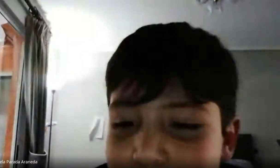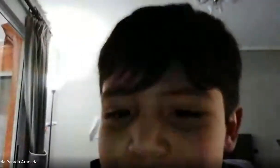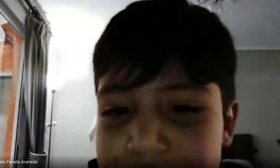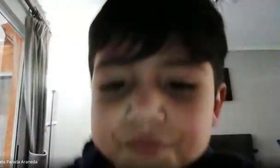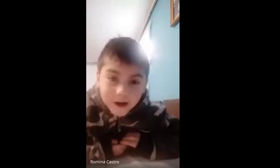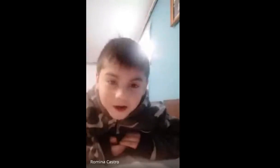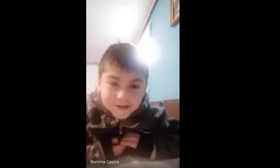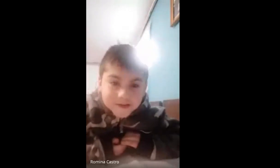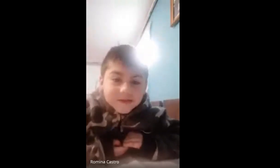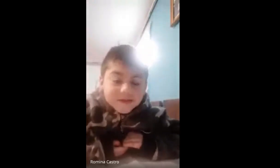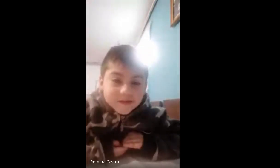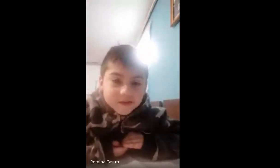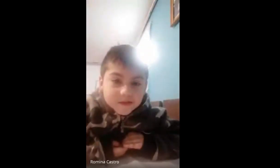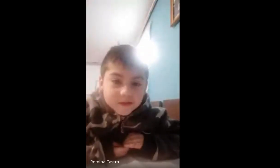¡No!